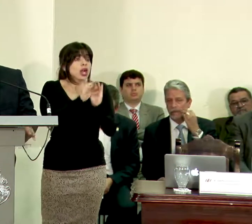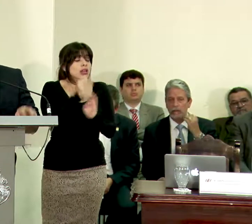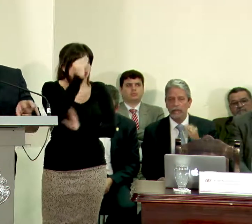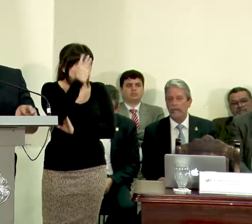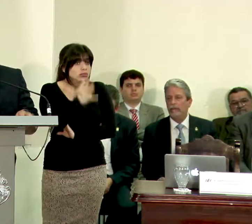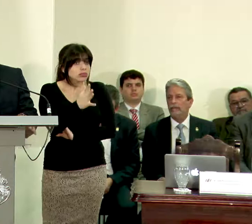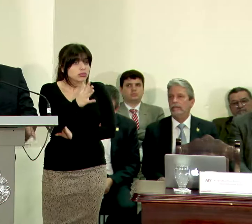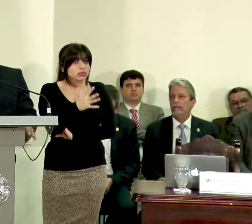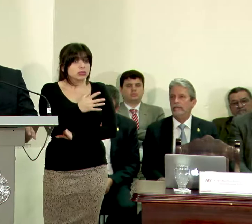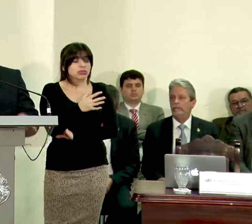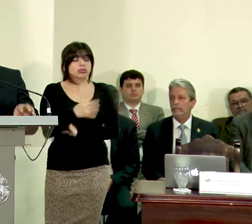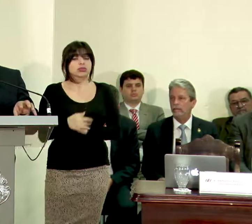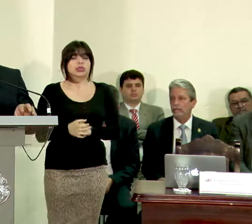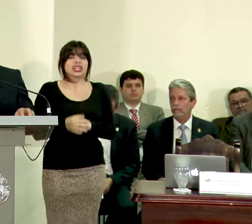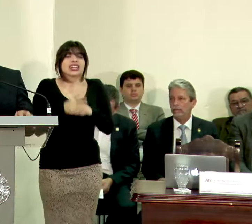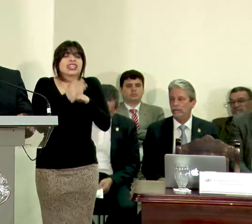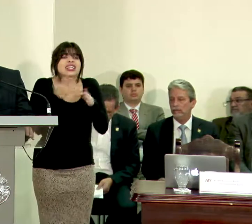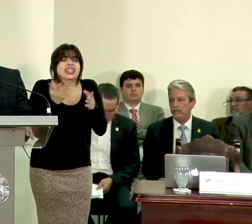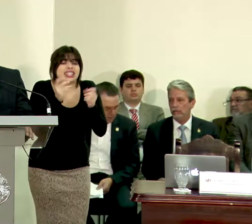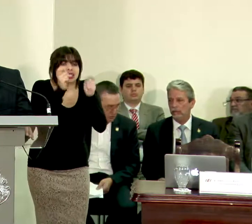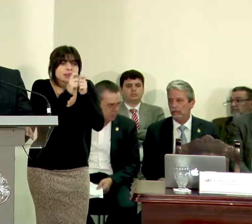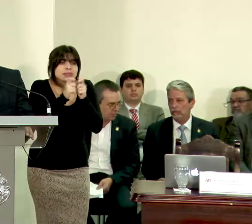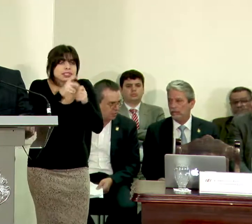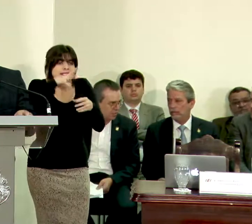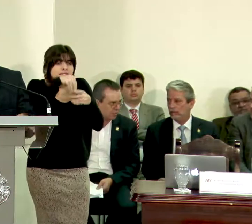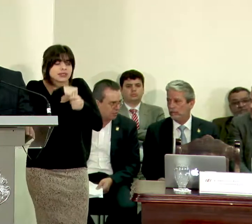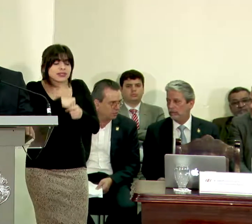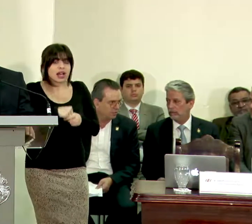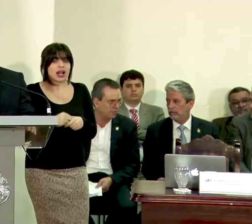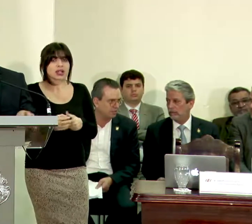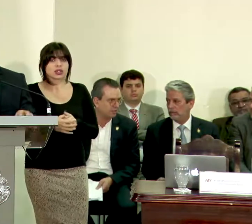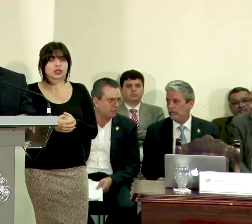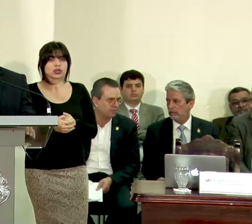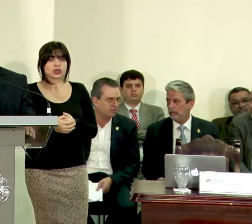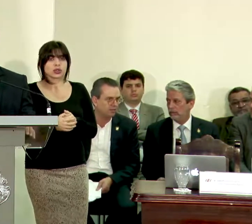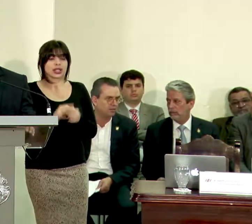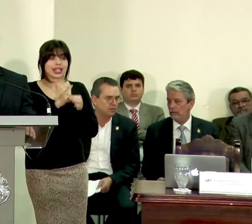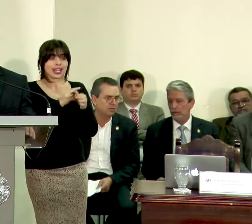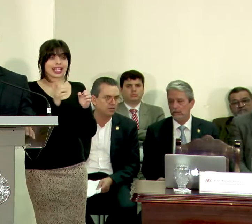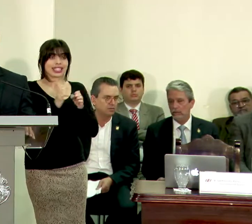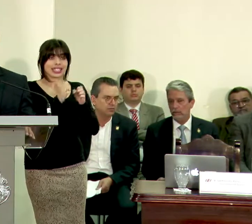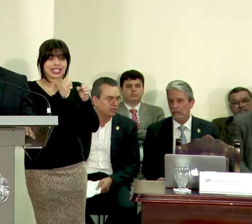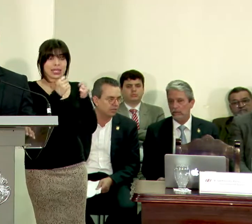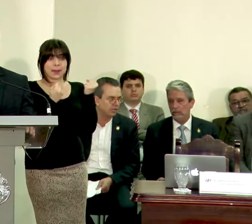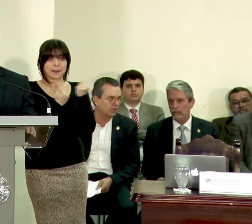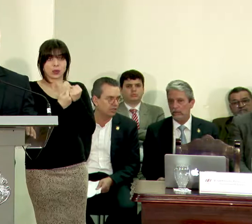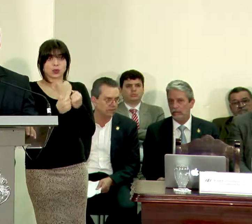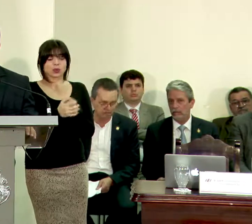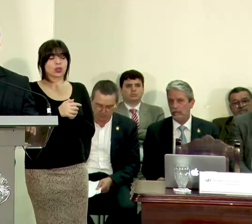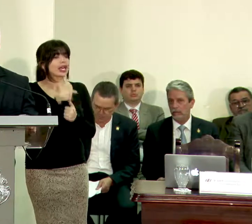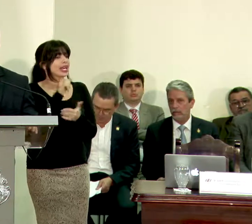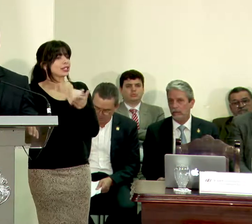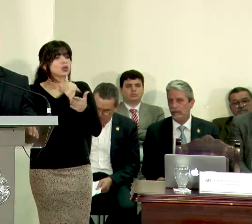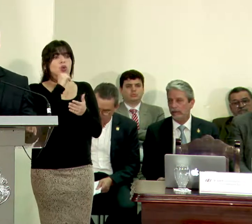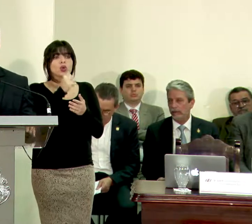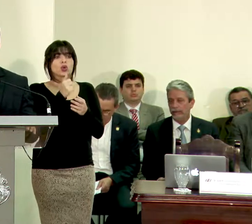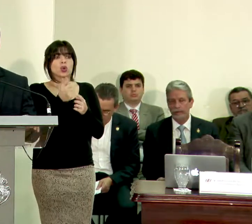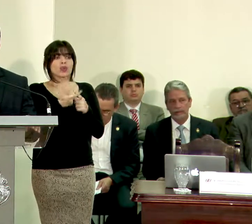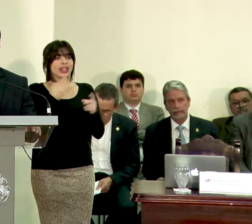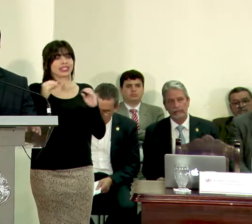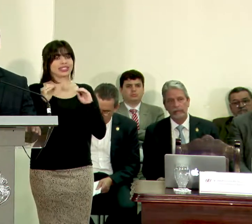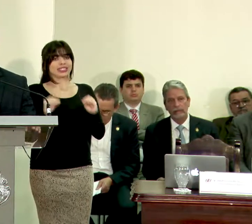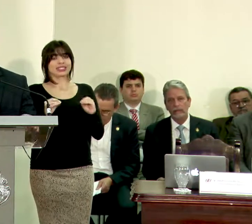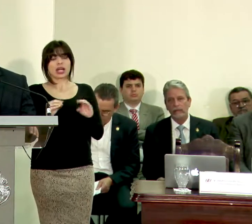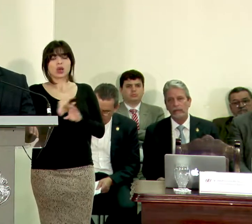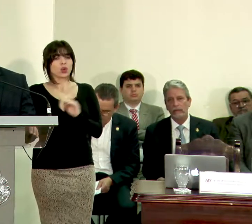mencionar. Lo que se está especificando en la estrategia Impulso no es a partir de cero, es decir, no